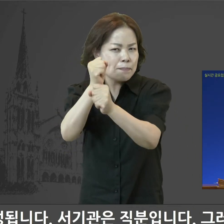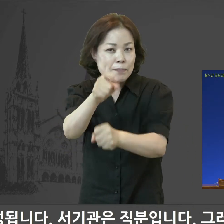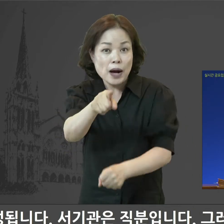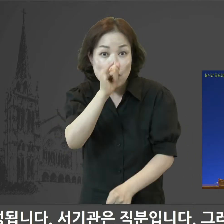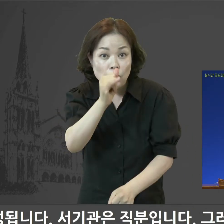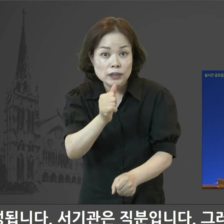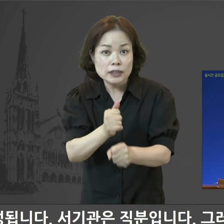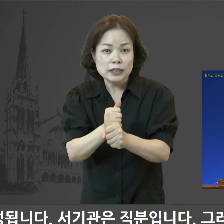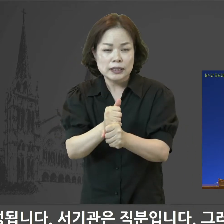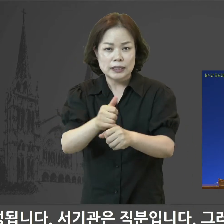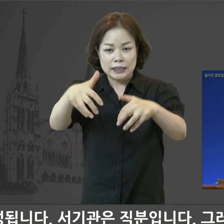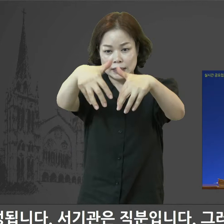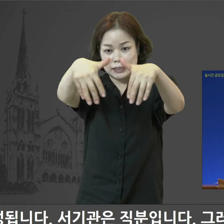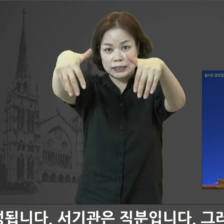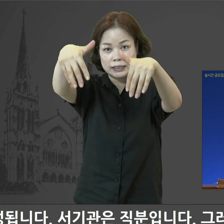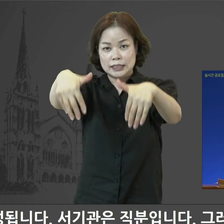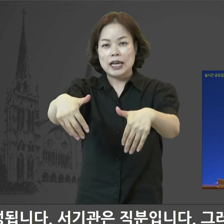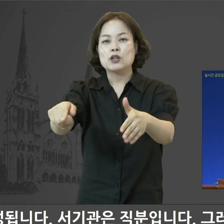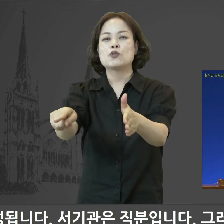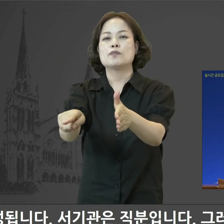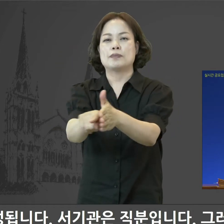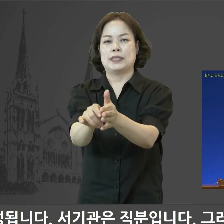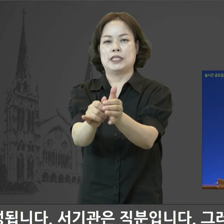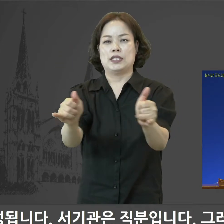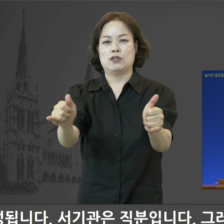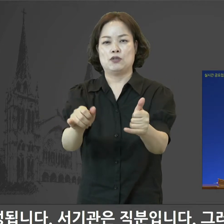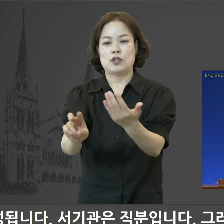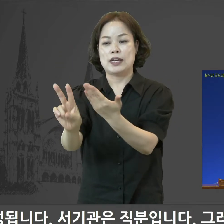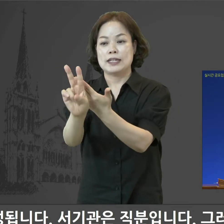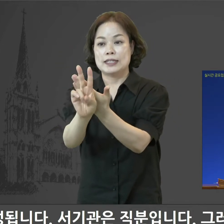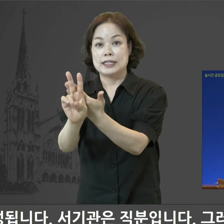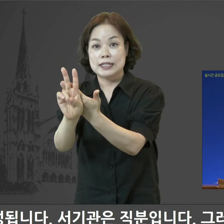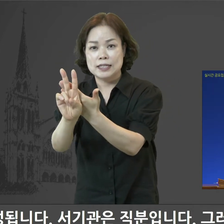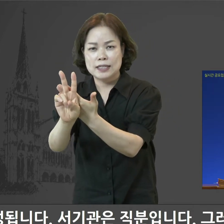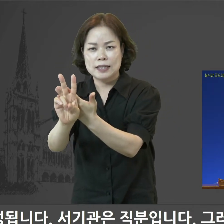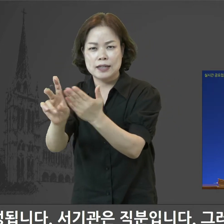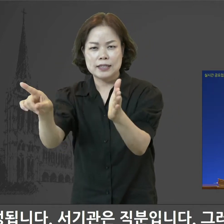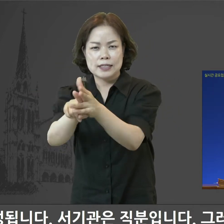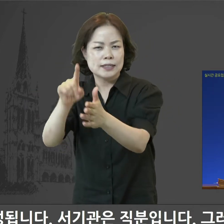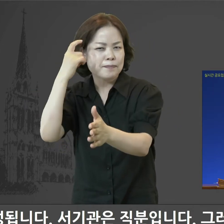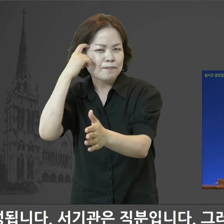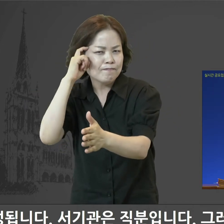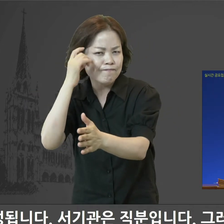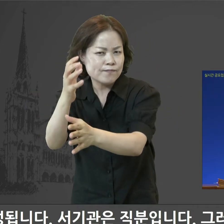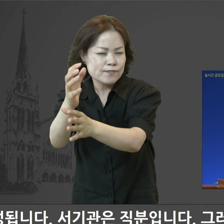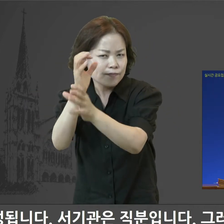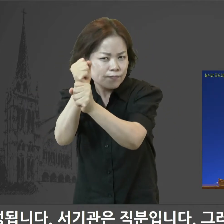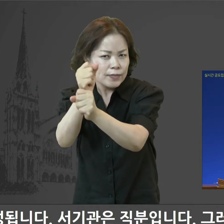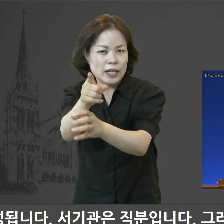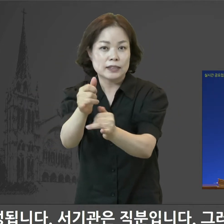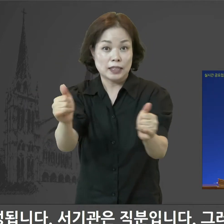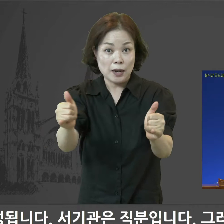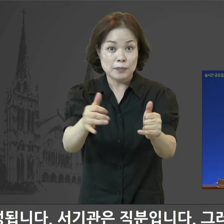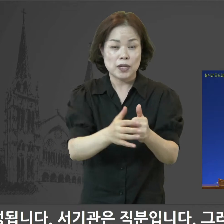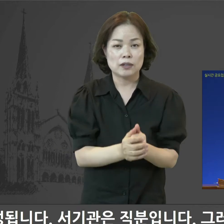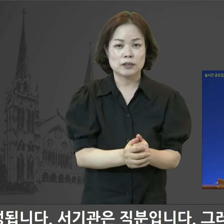따라서 그 체계를 믿고 있는 사람, 사두개인들의 신념 체계를 믿고 있는 사람은